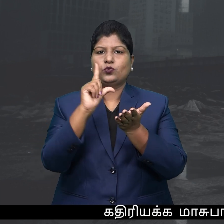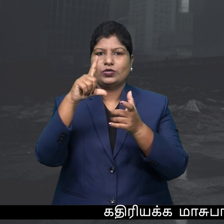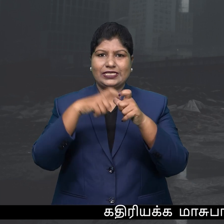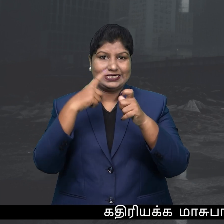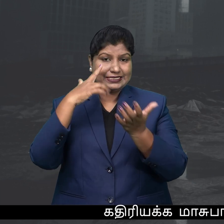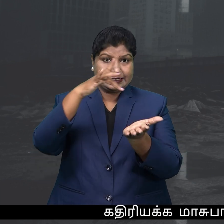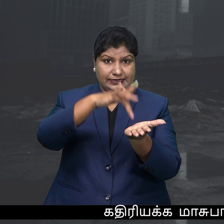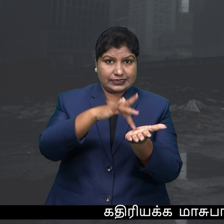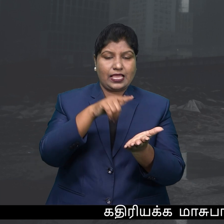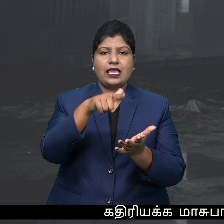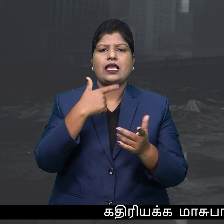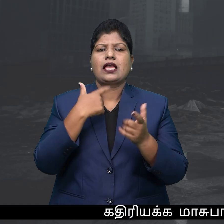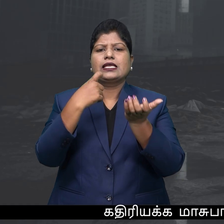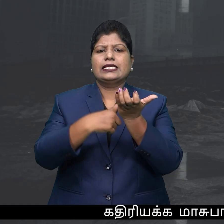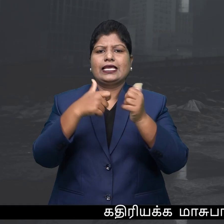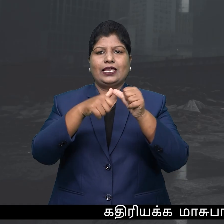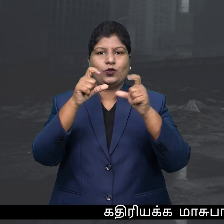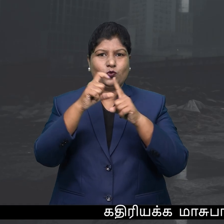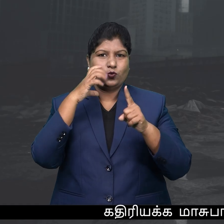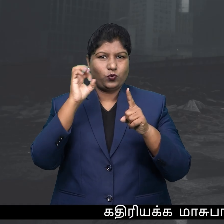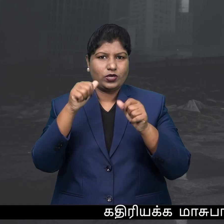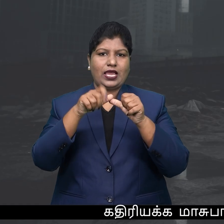கதிரியக்க மாசுபாட்டை ஏற்படுத்துகிறது.